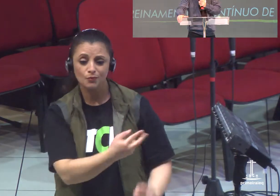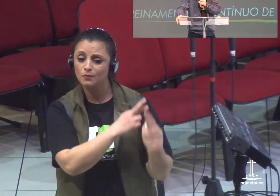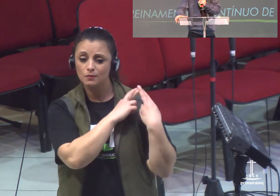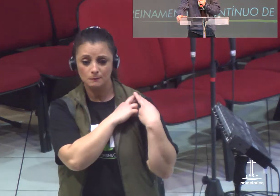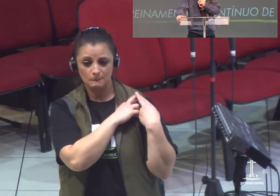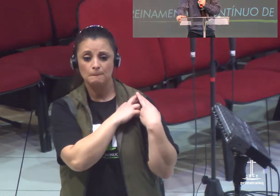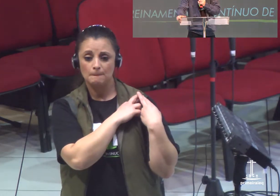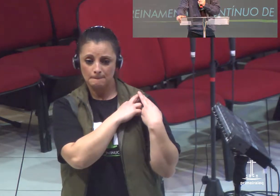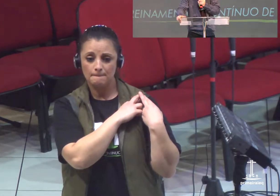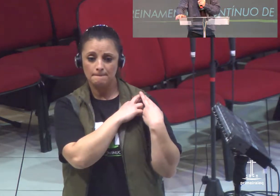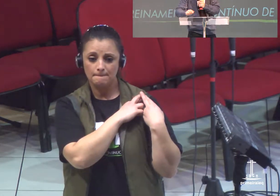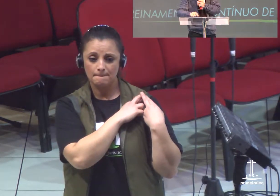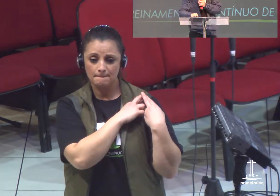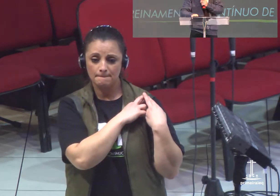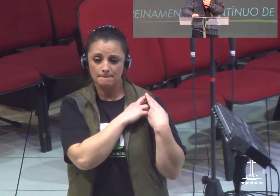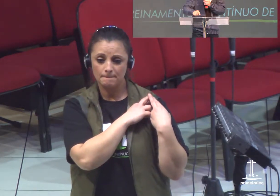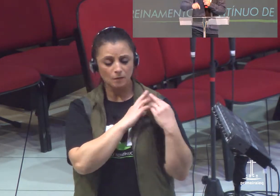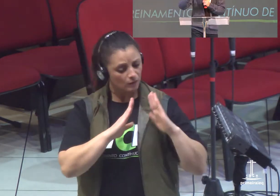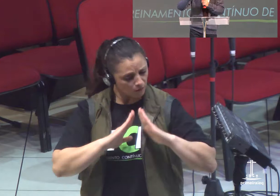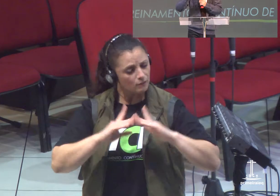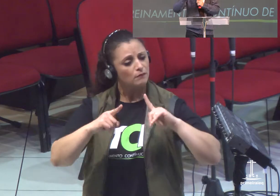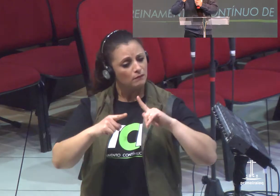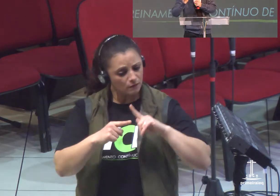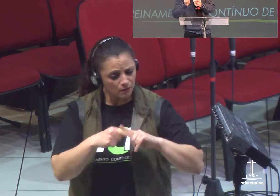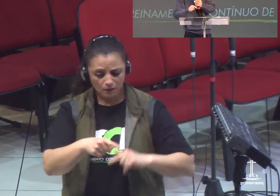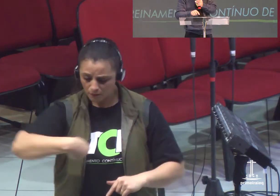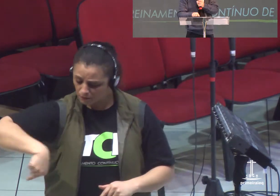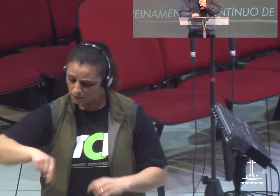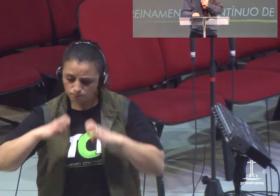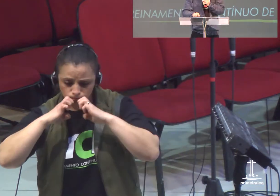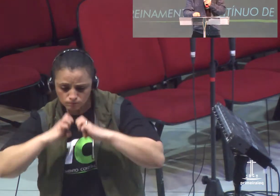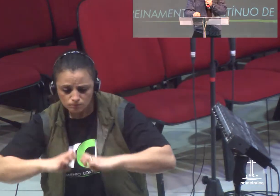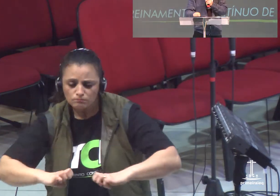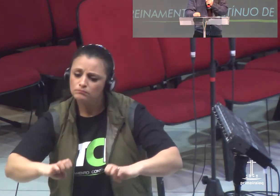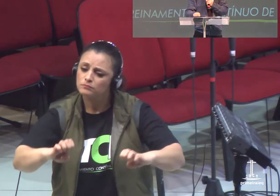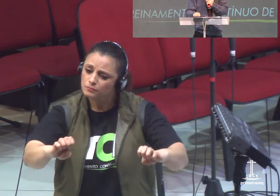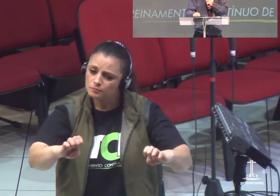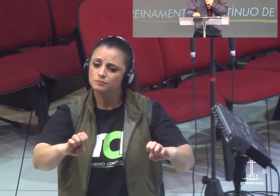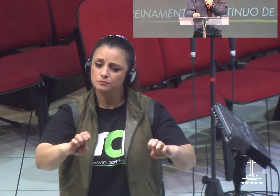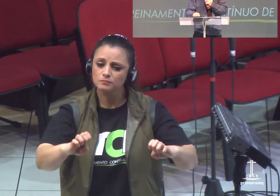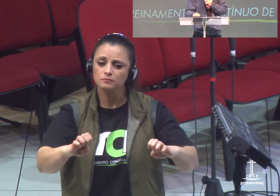É nossa. Essa igreja estava anunciando.